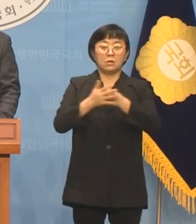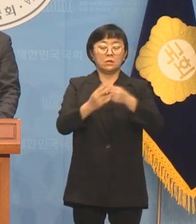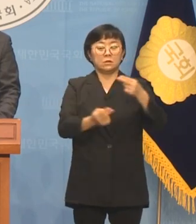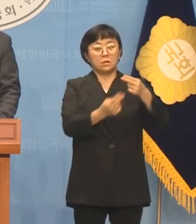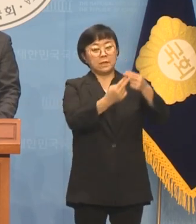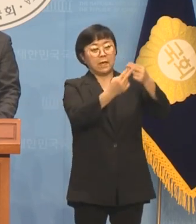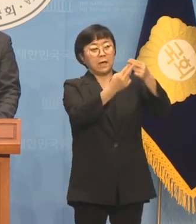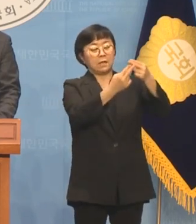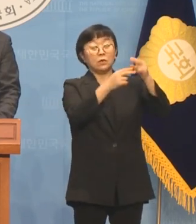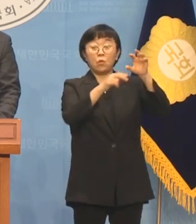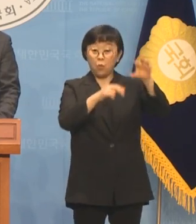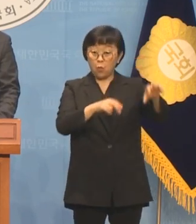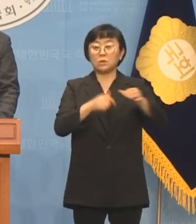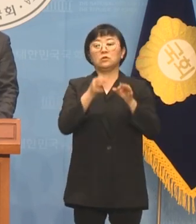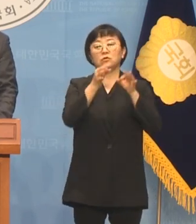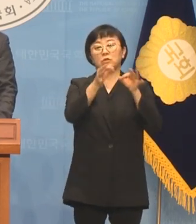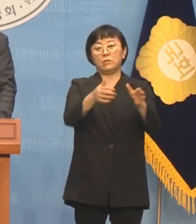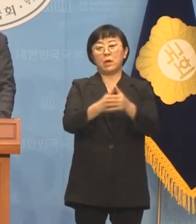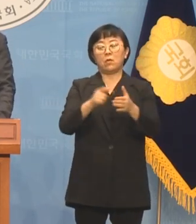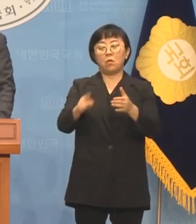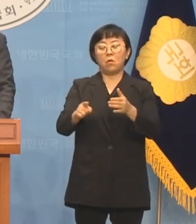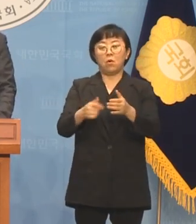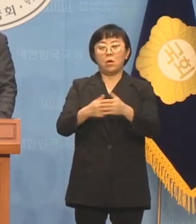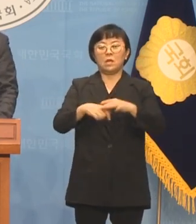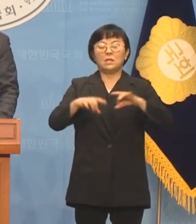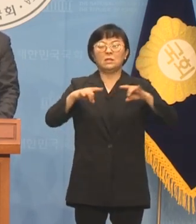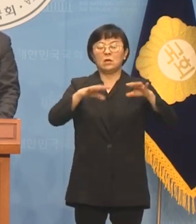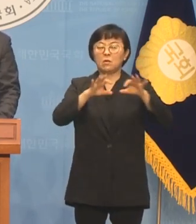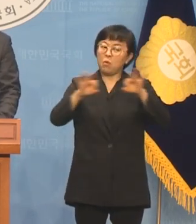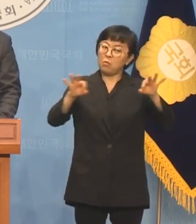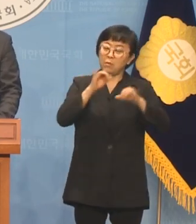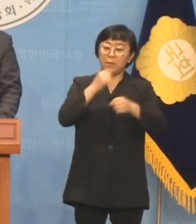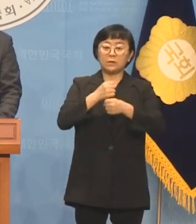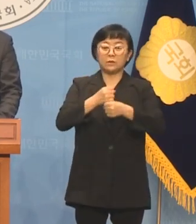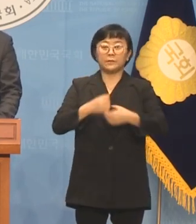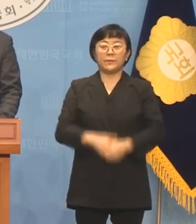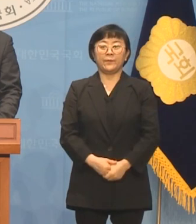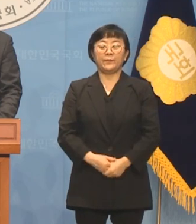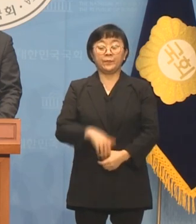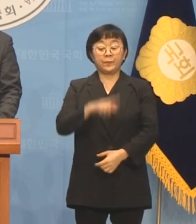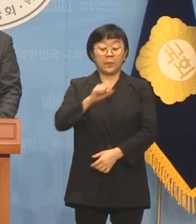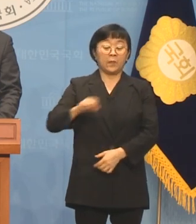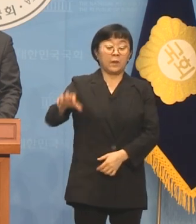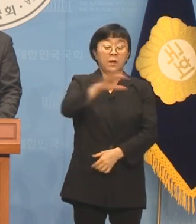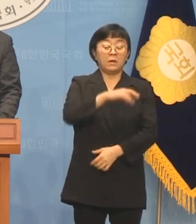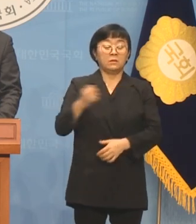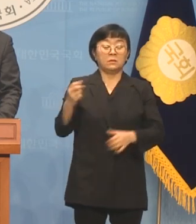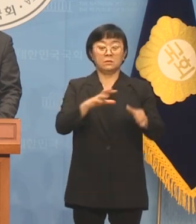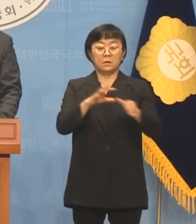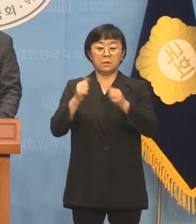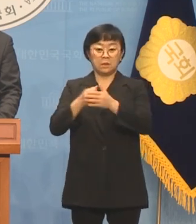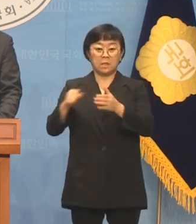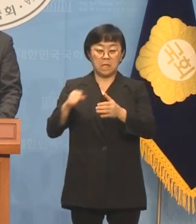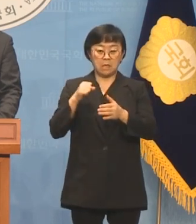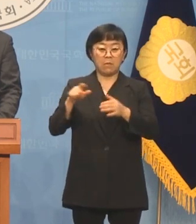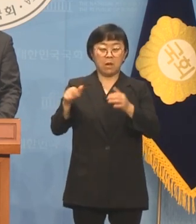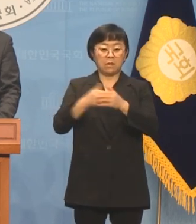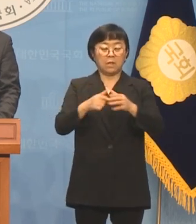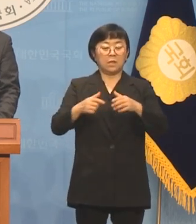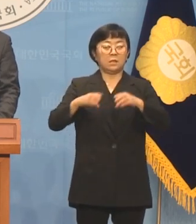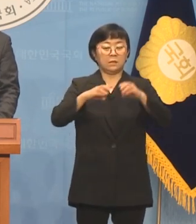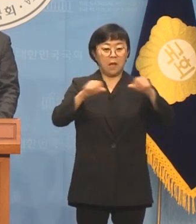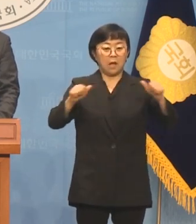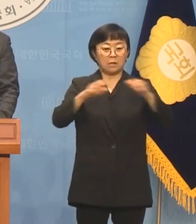저장장치 등에 투입하고 송배전망을 갖춰가겠습니다. 지자체마다 재생에너지 발전 부지를